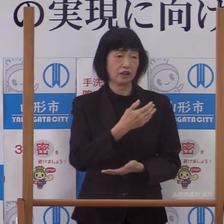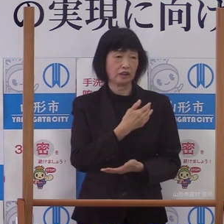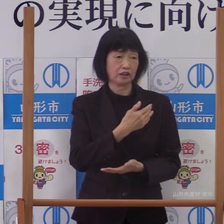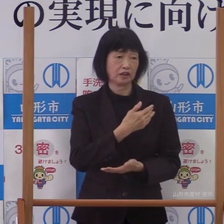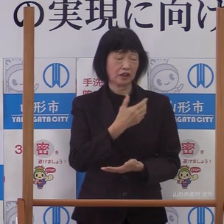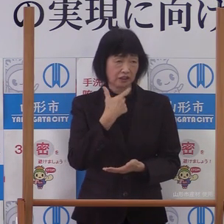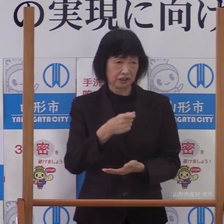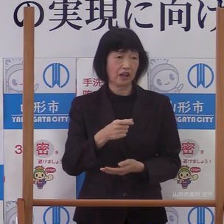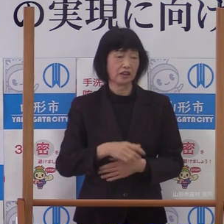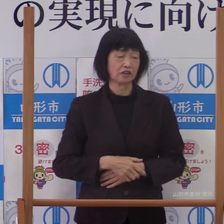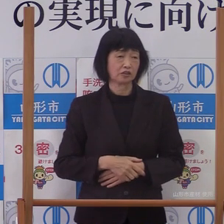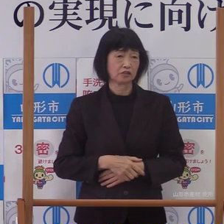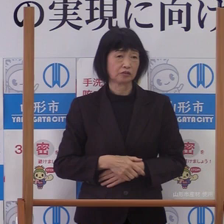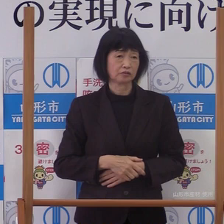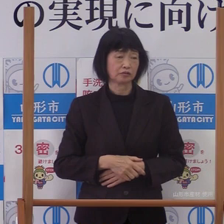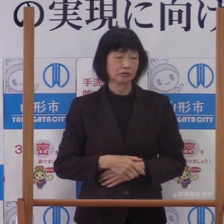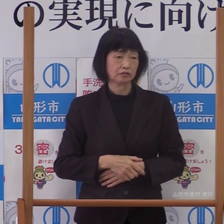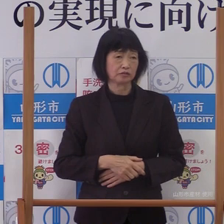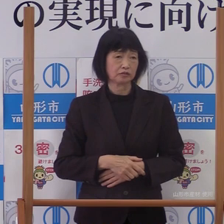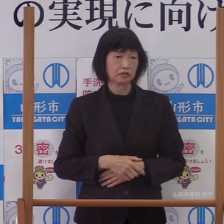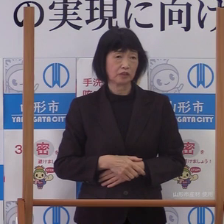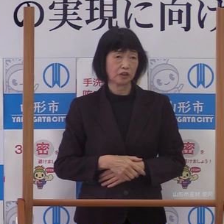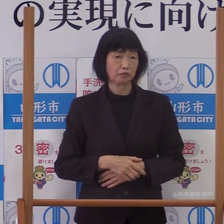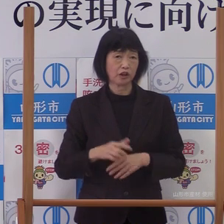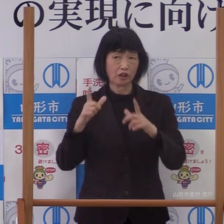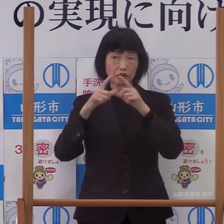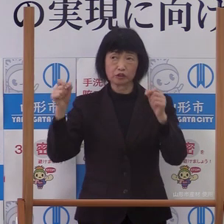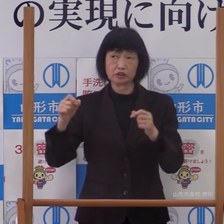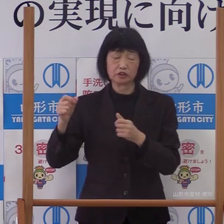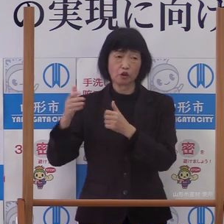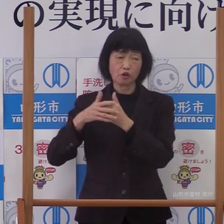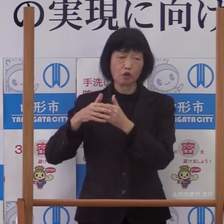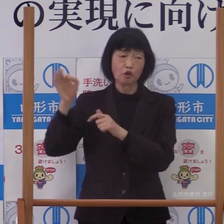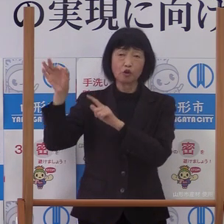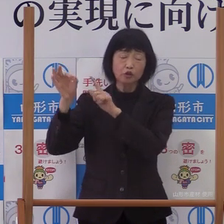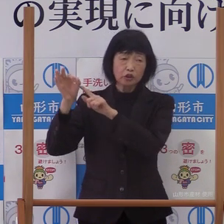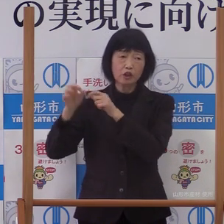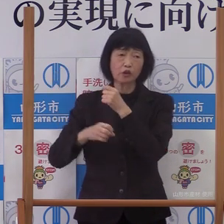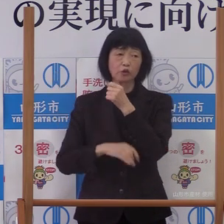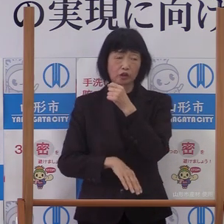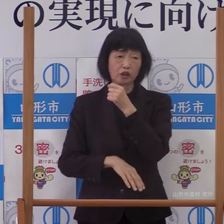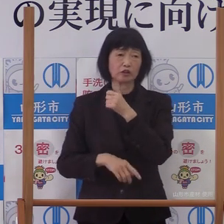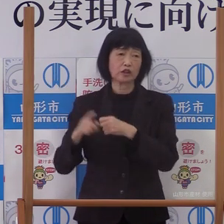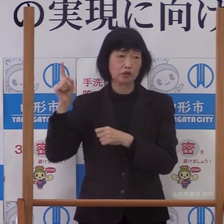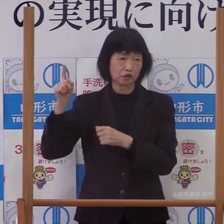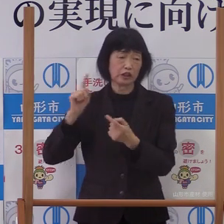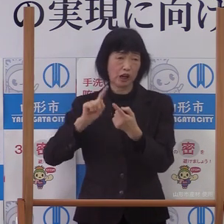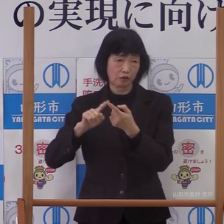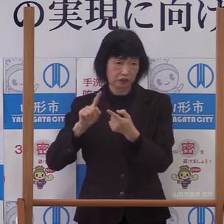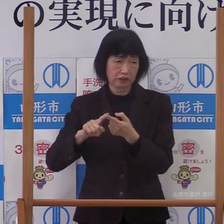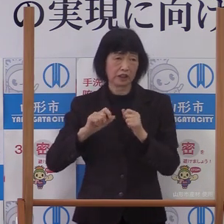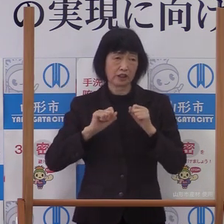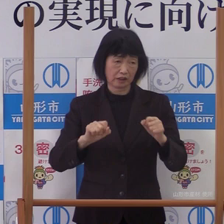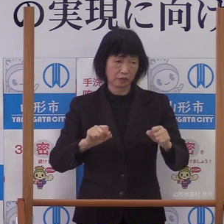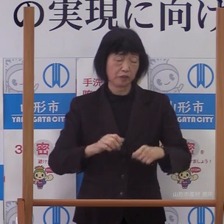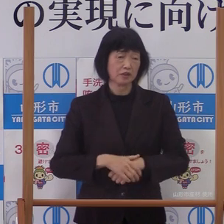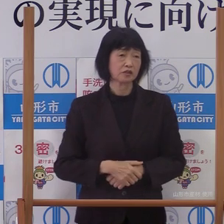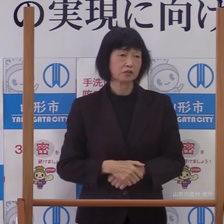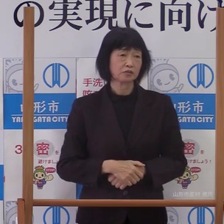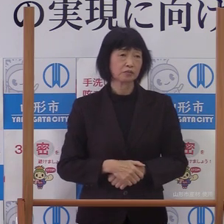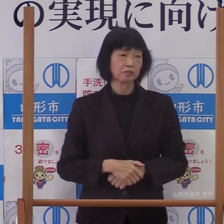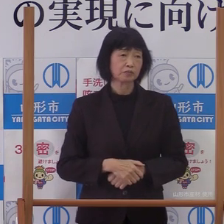入の方が国の交付金でございますので、その交付金の関係上この時期に設定しているのがほとんどでございます。以上です。